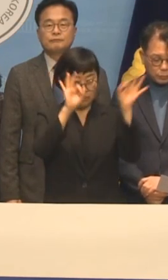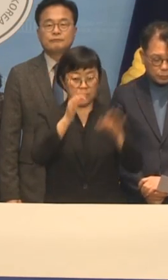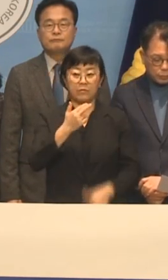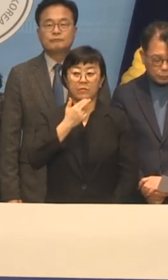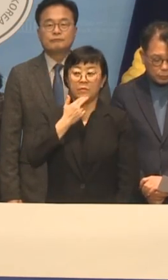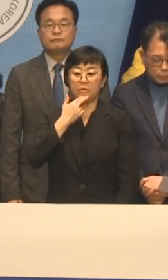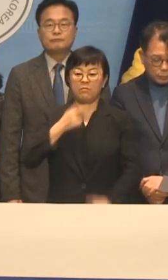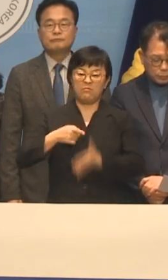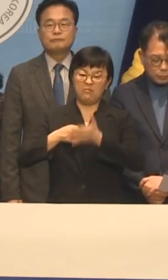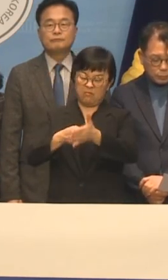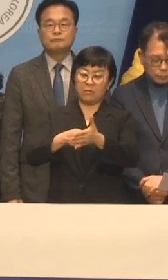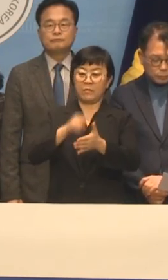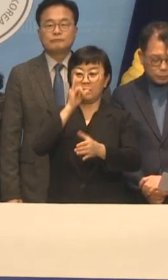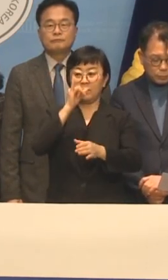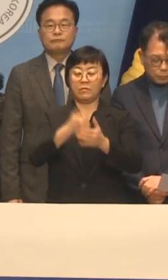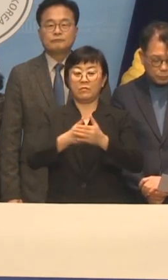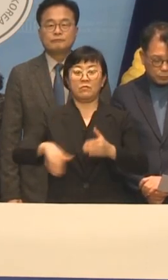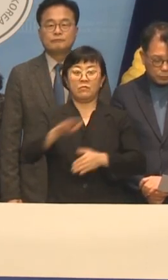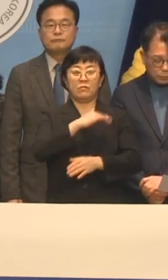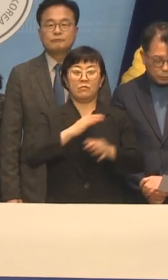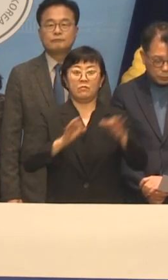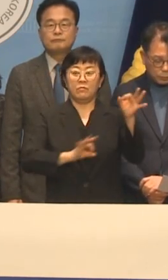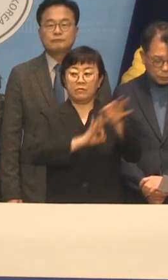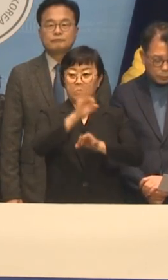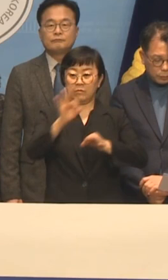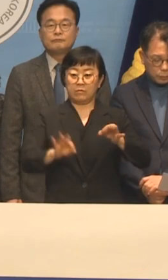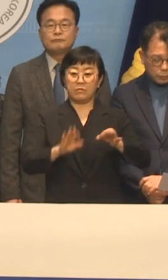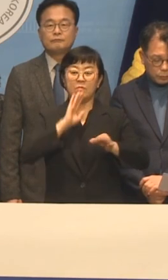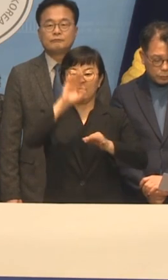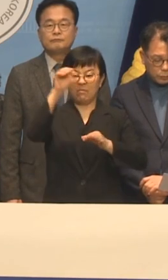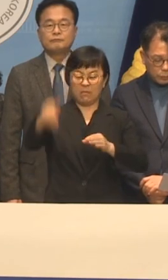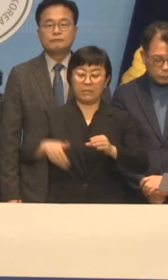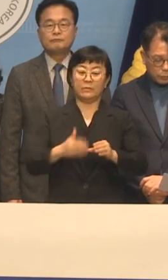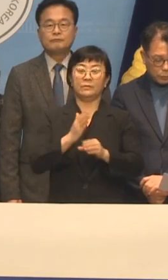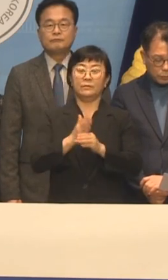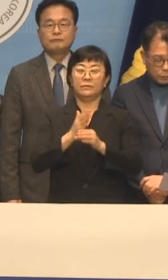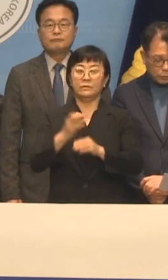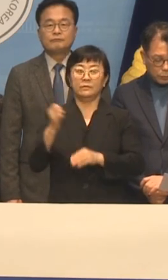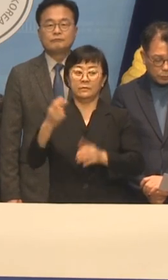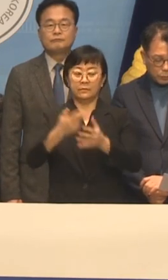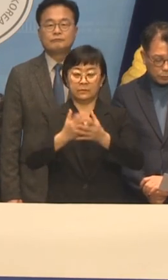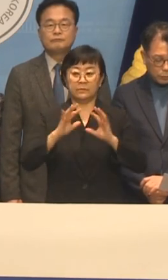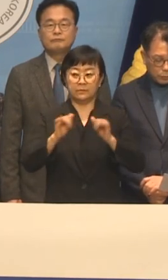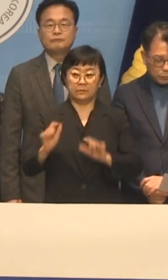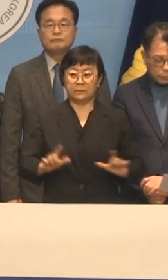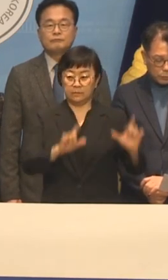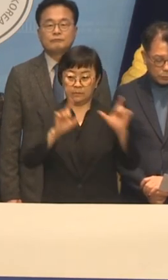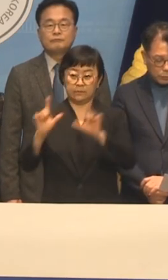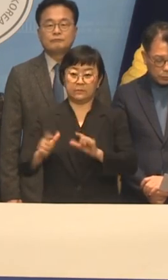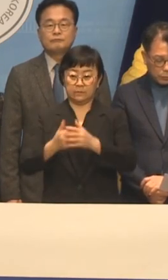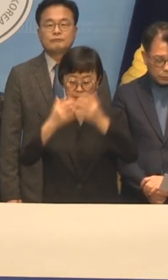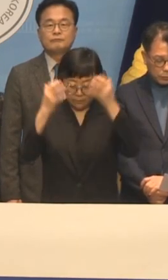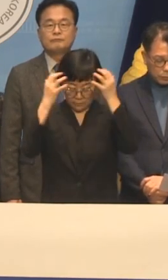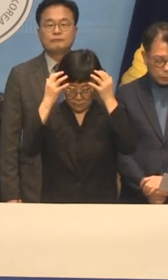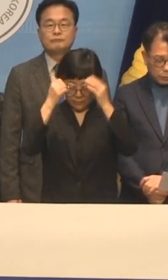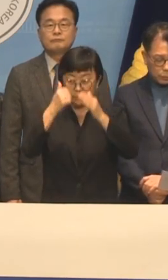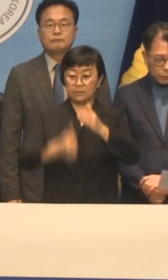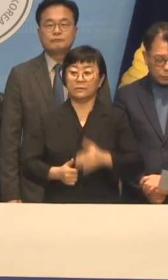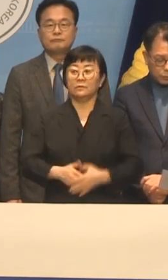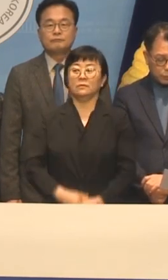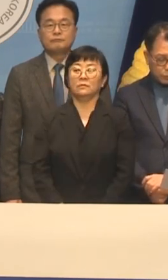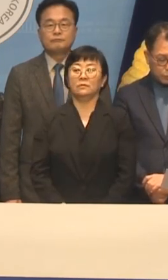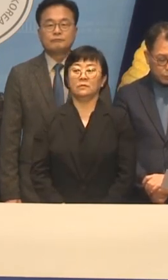않고 폭주하는 동안 우리 경제는 곤두박질치고 그리고 민생은 고통에 빠져